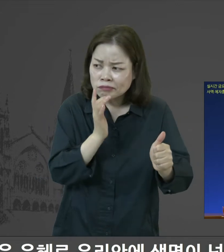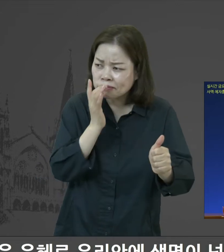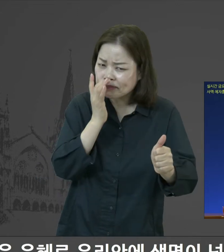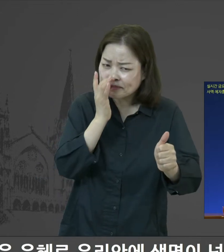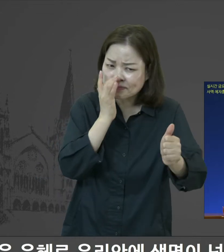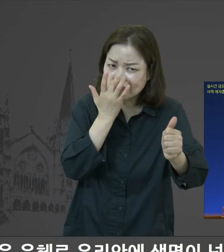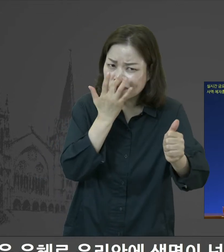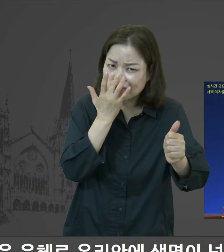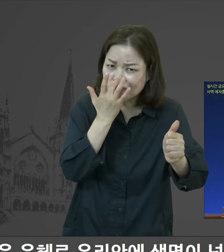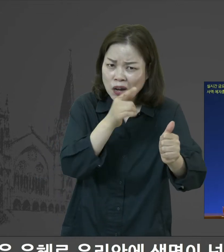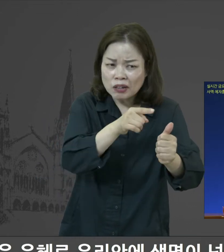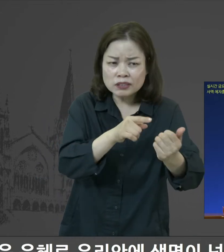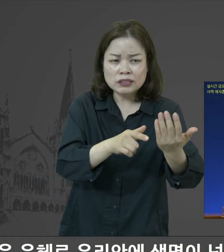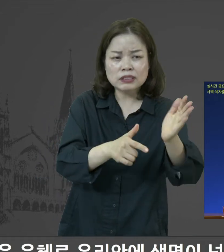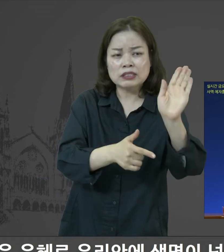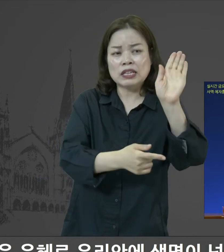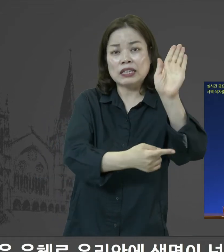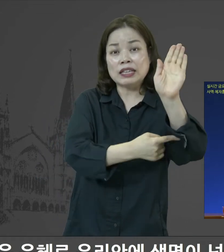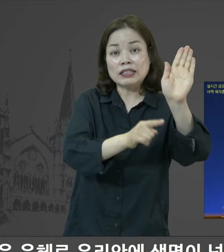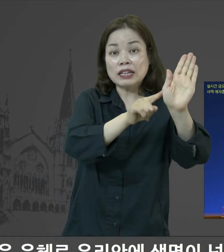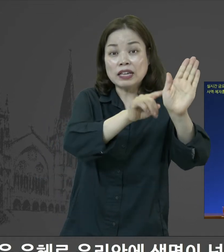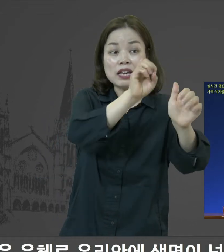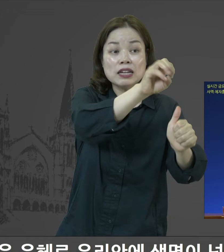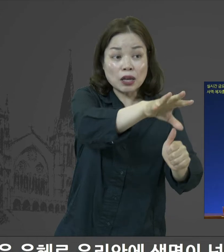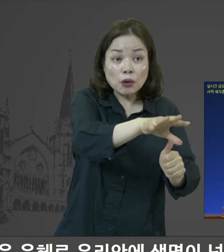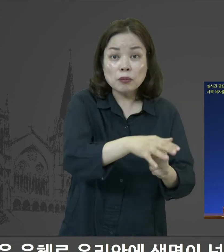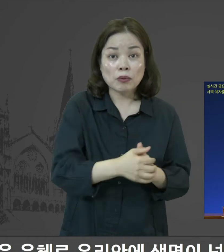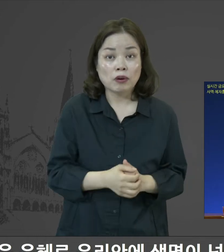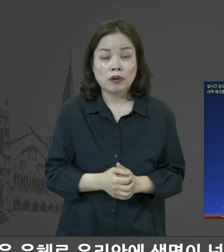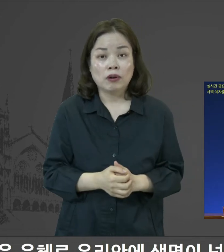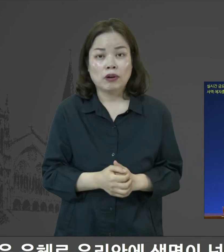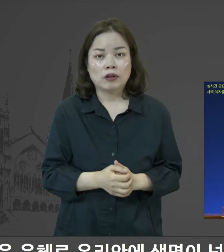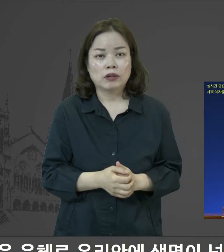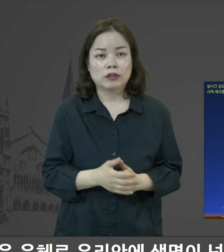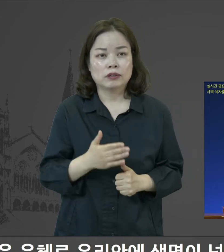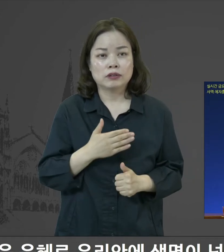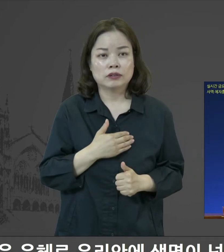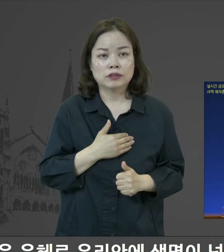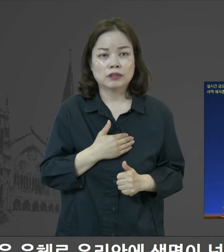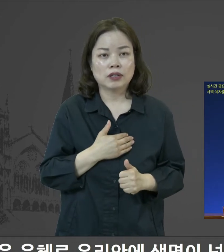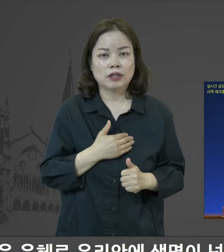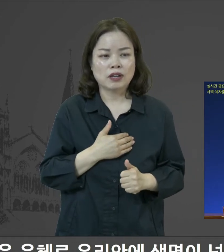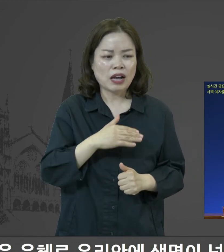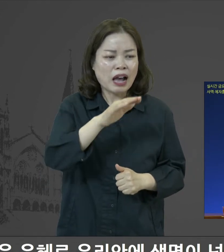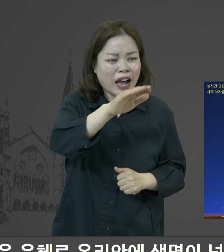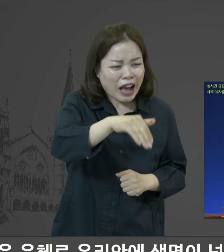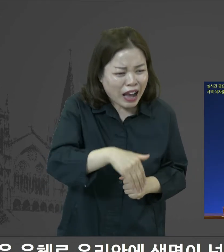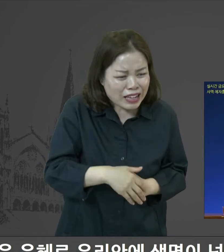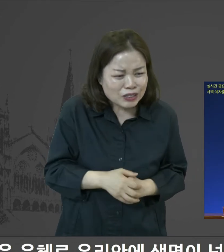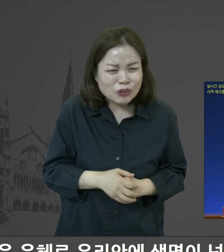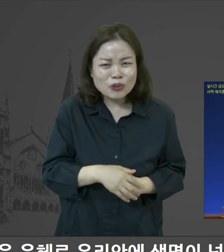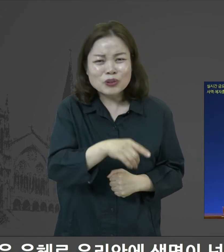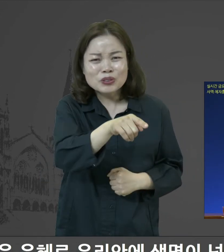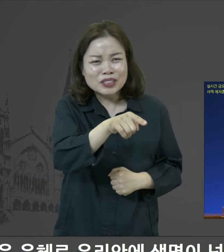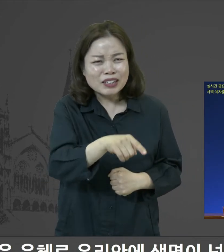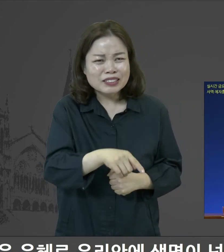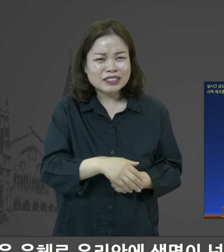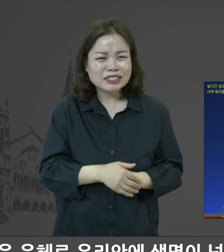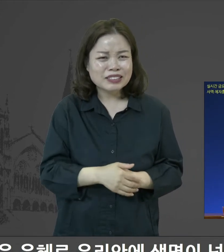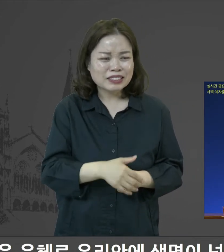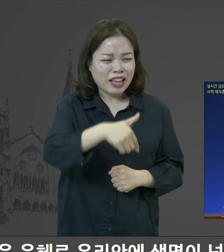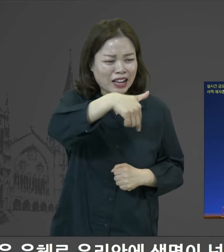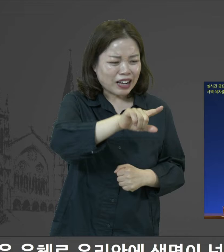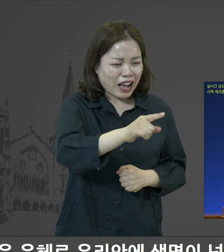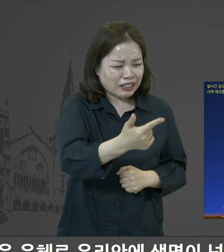시큰둥하는 이 나다나엘에게 이렇게 말하지 않았습니다. 저 같으면 그렇게 말했을까요? 아이고, 너는 가나에서